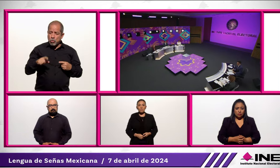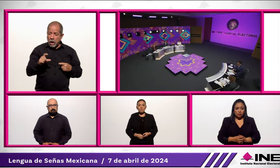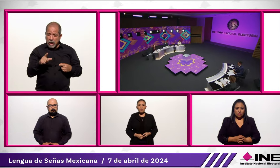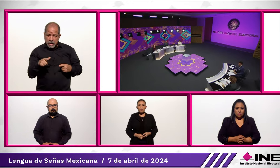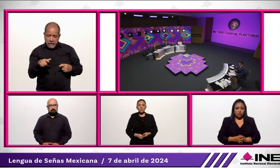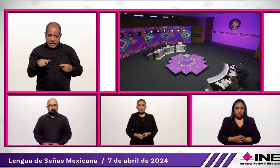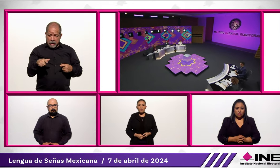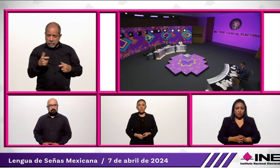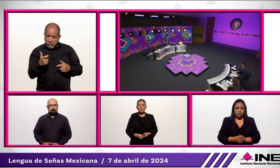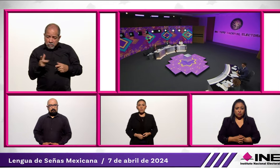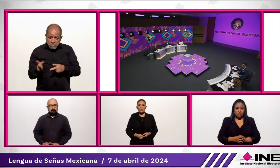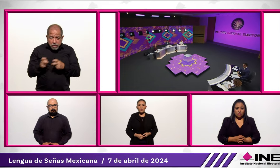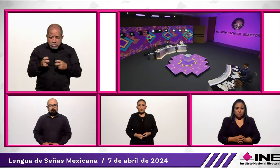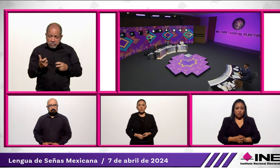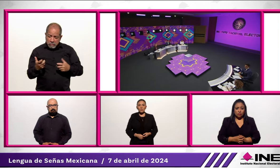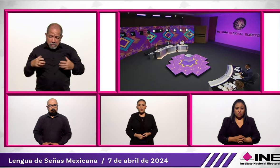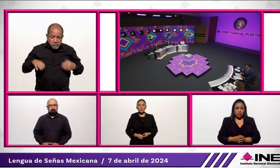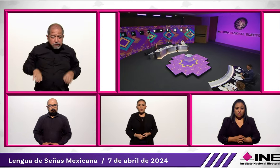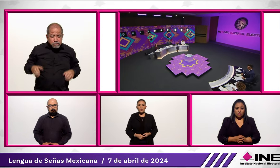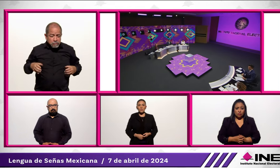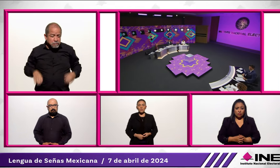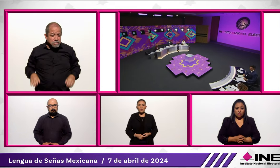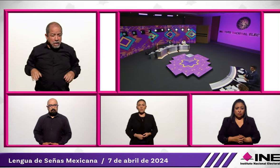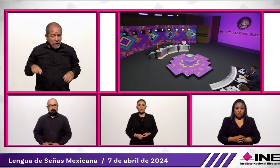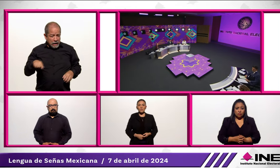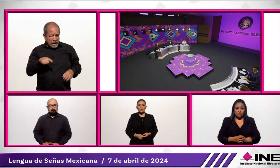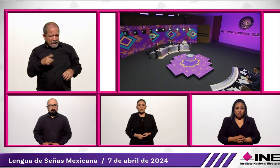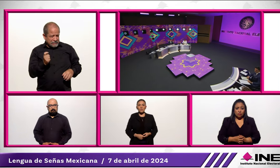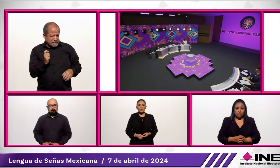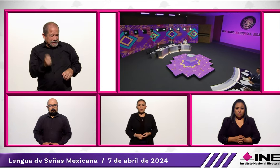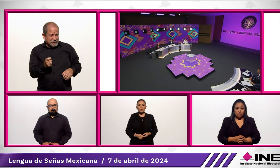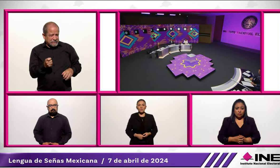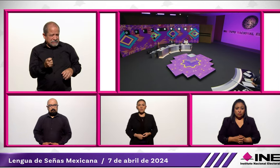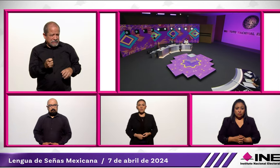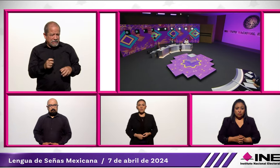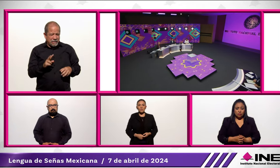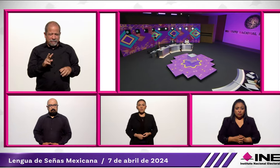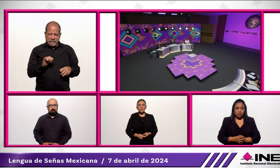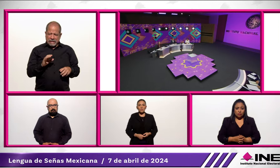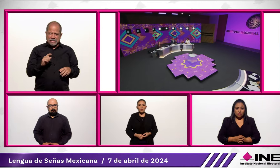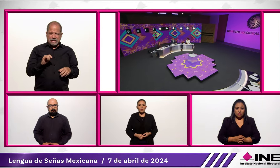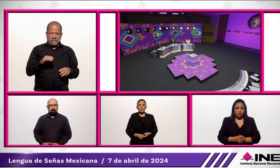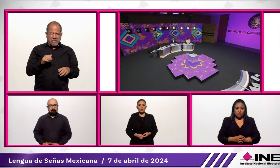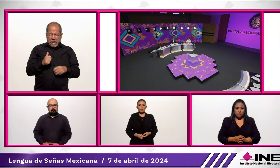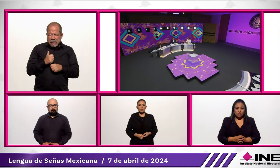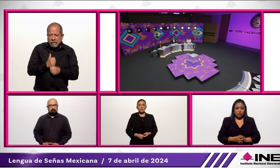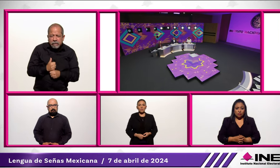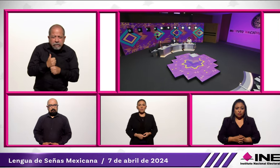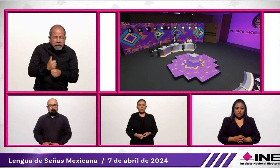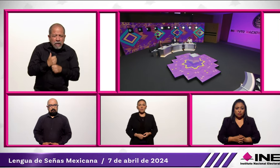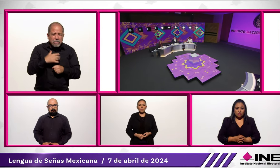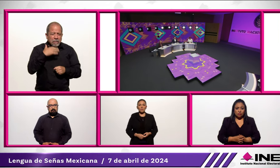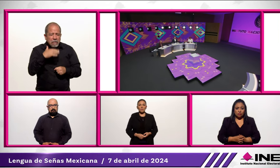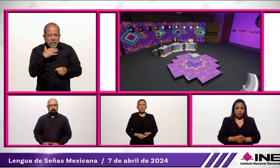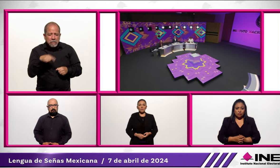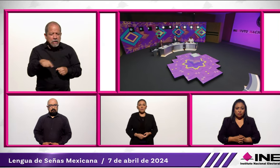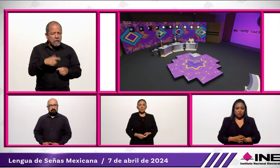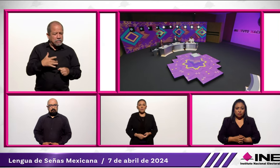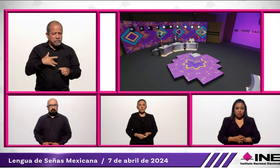ocurren estos problemas de corrupción. Sin embargo, pues evidentemente se cometen en detrimento de lo que pagamos los